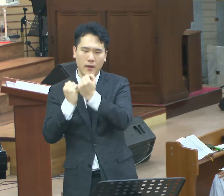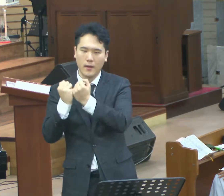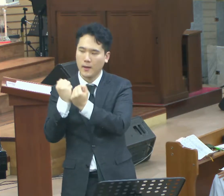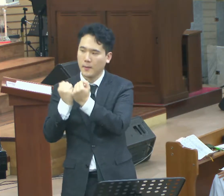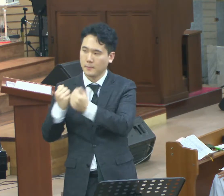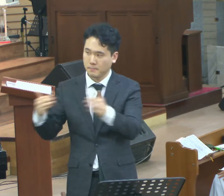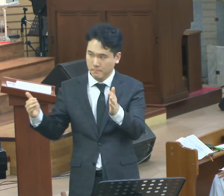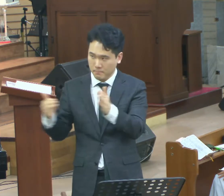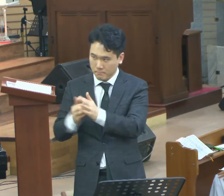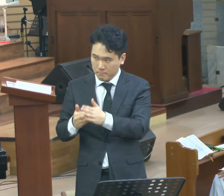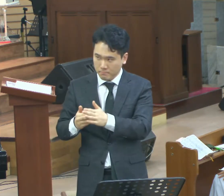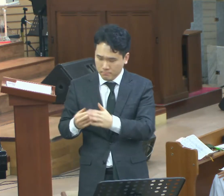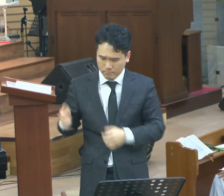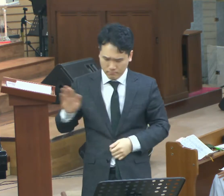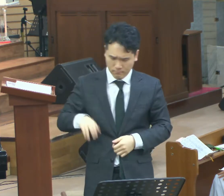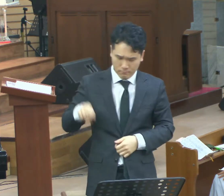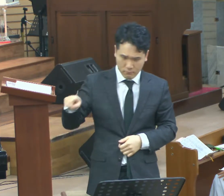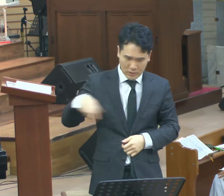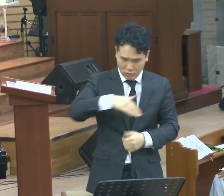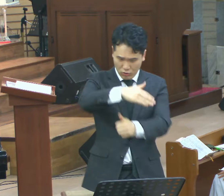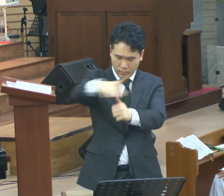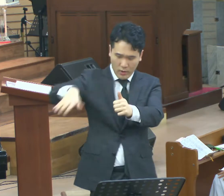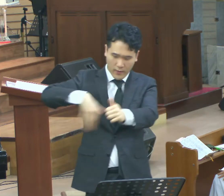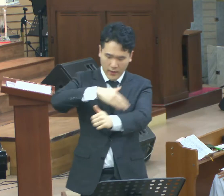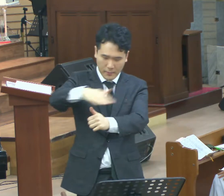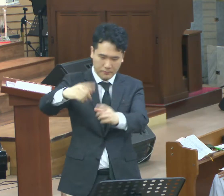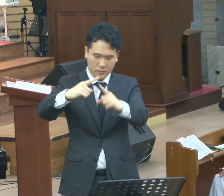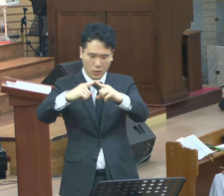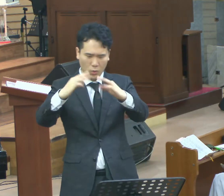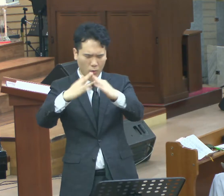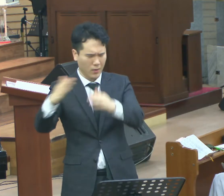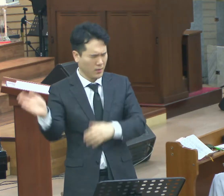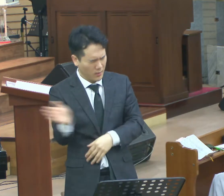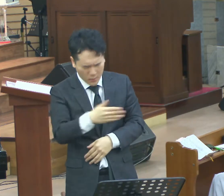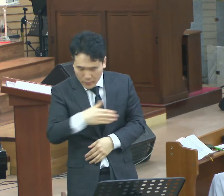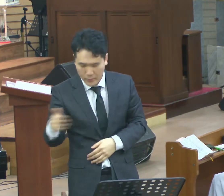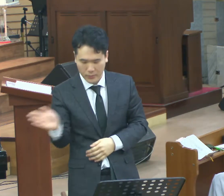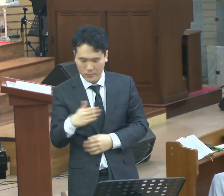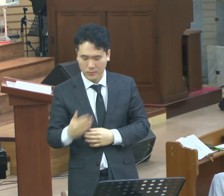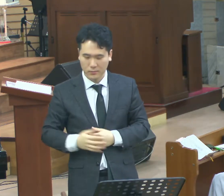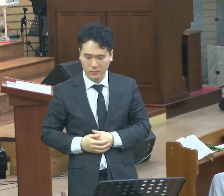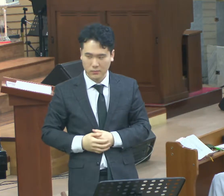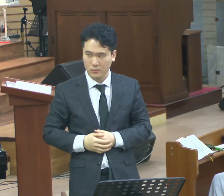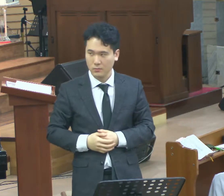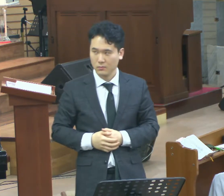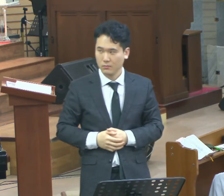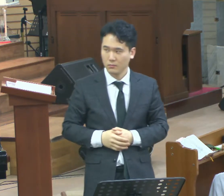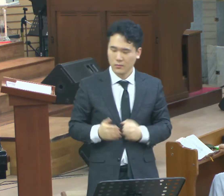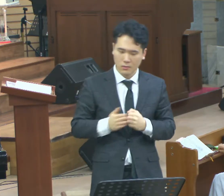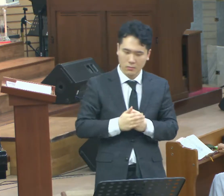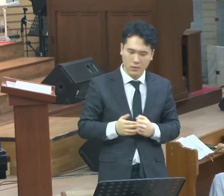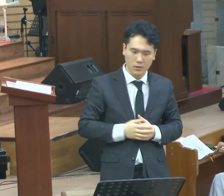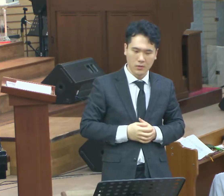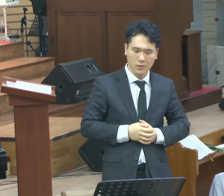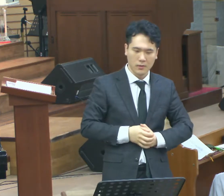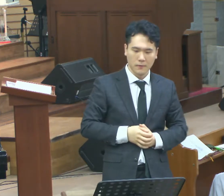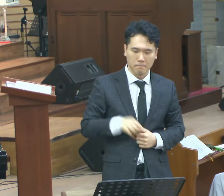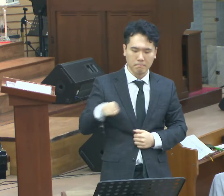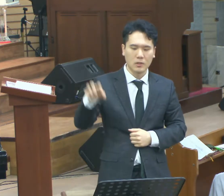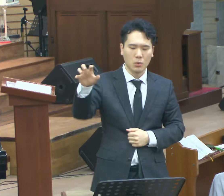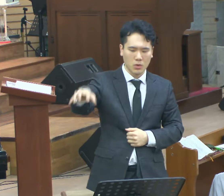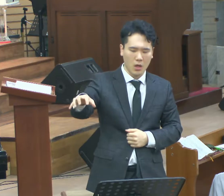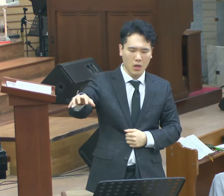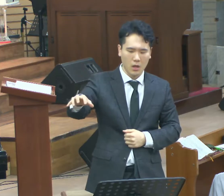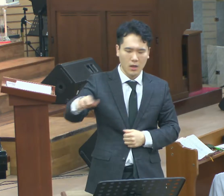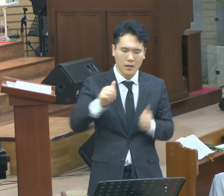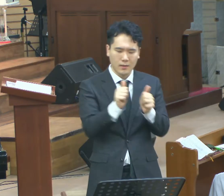거기에. 그래서 한 7, 8월 달에 수련회 갔다 온 다음에 10월 달에 남전도회를 중심으로 그곳에